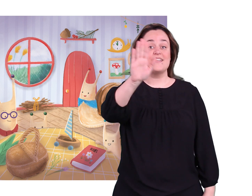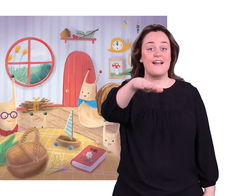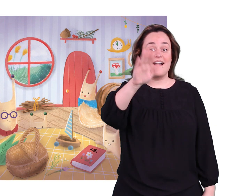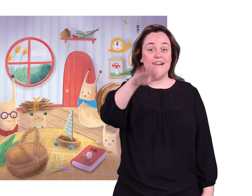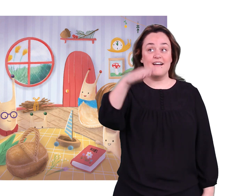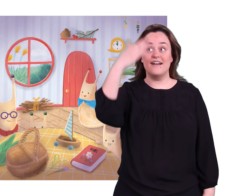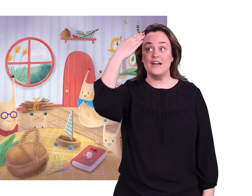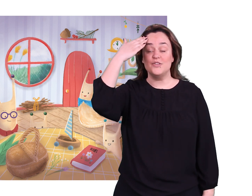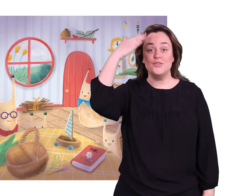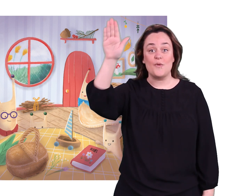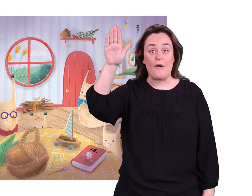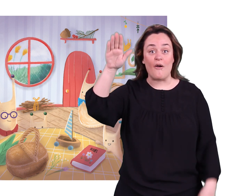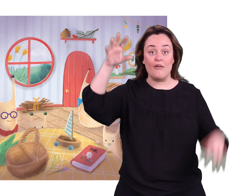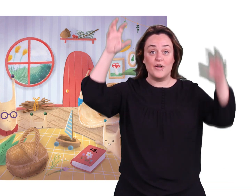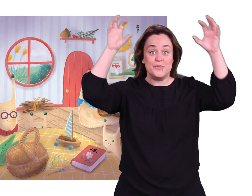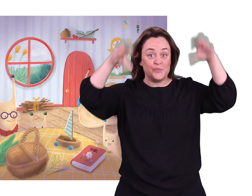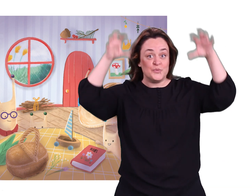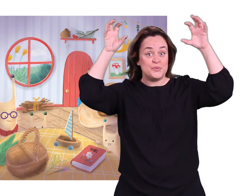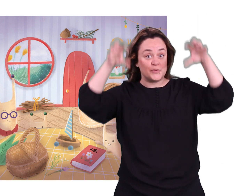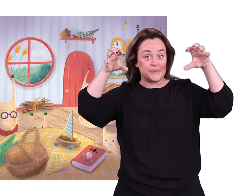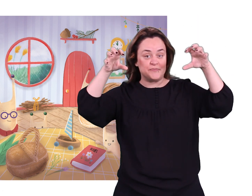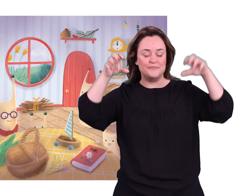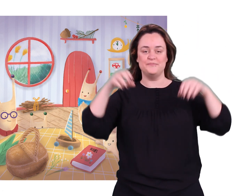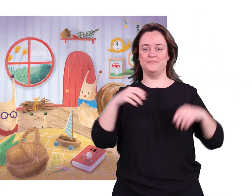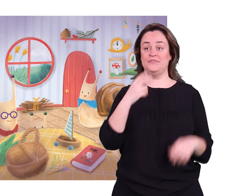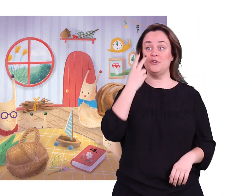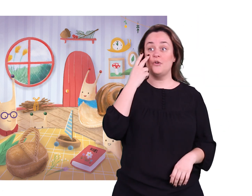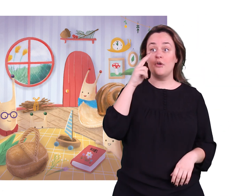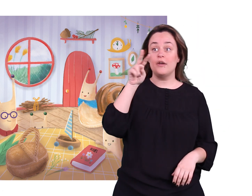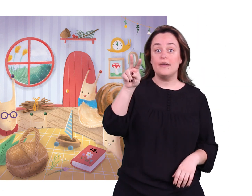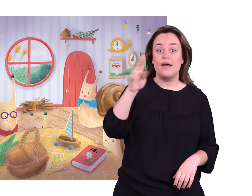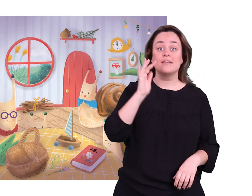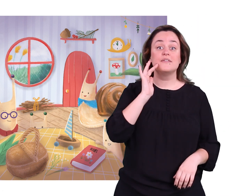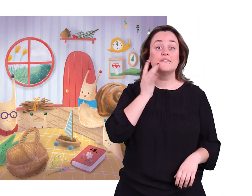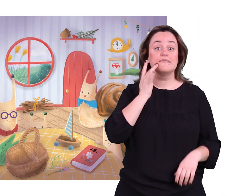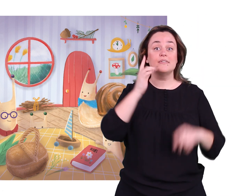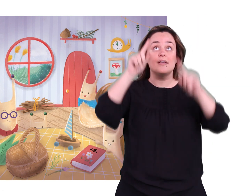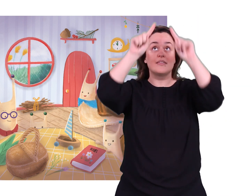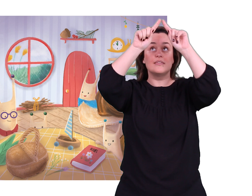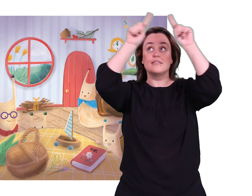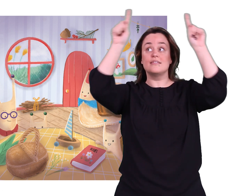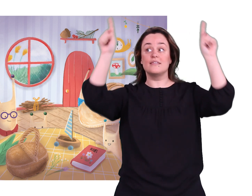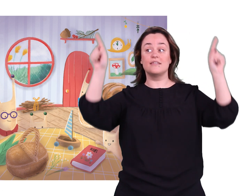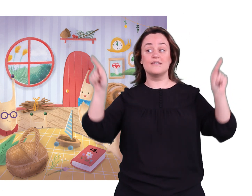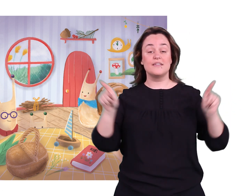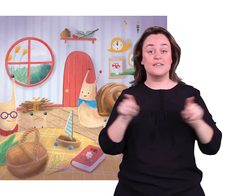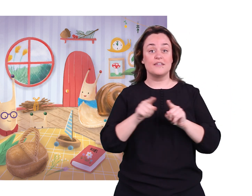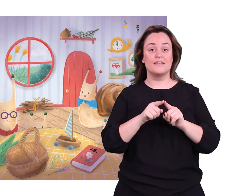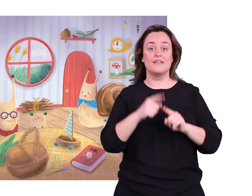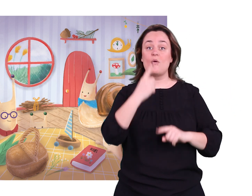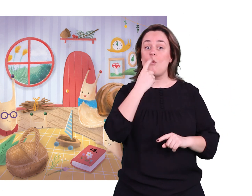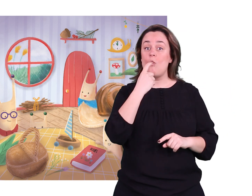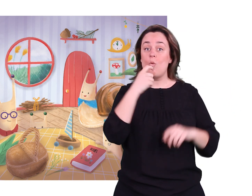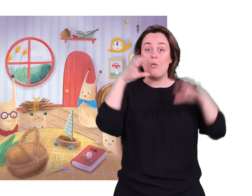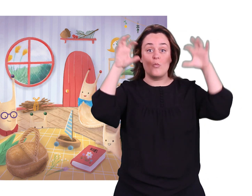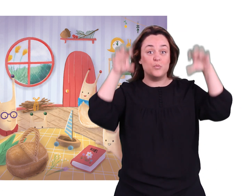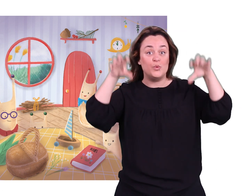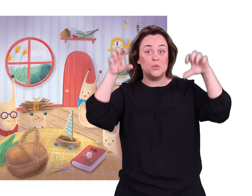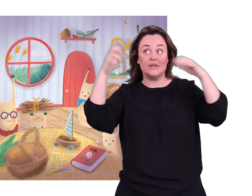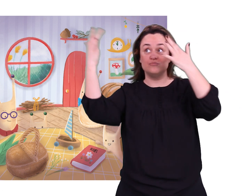Hey! Dehors, il pleut. On regarde par la fenêtre et on voit la pluie qui